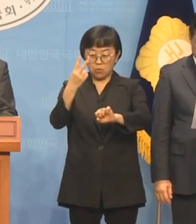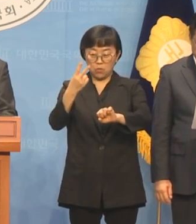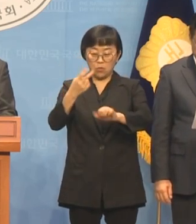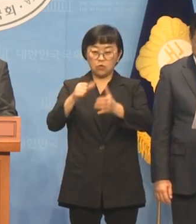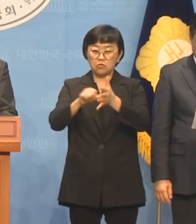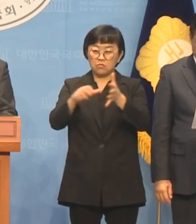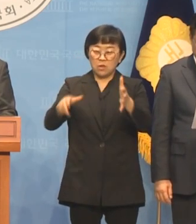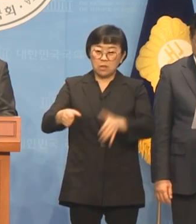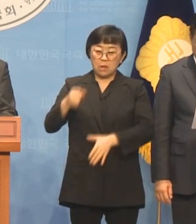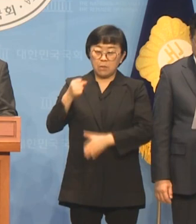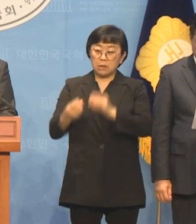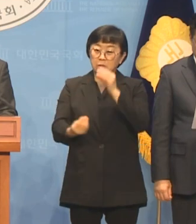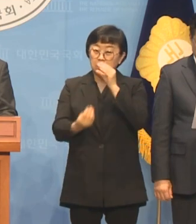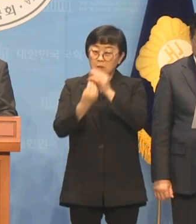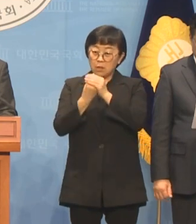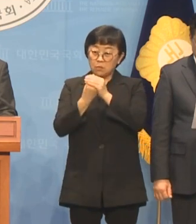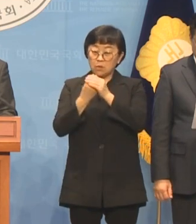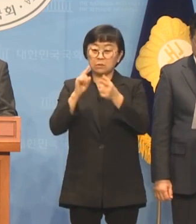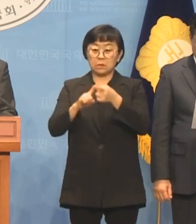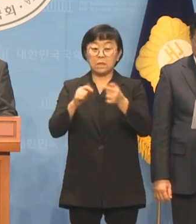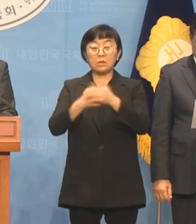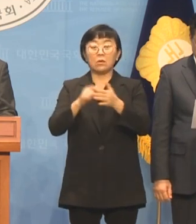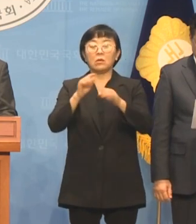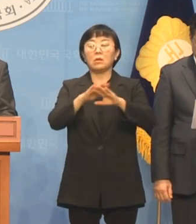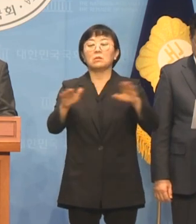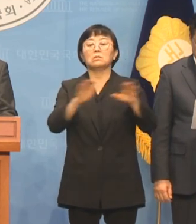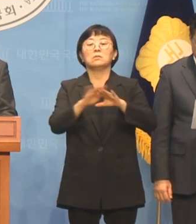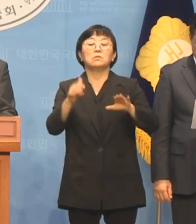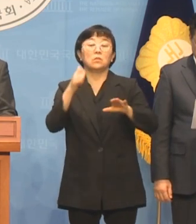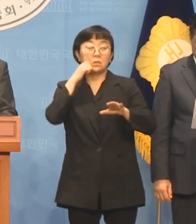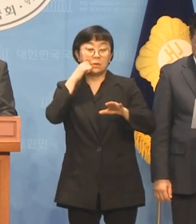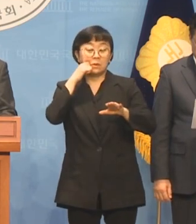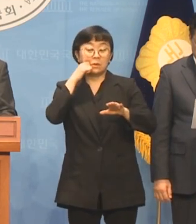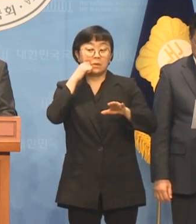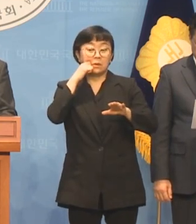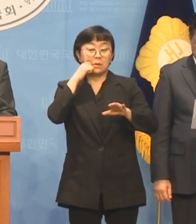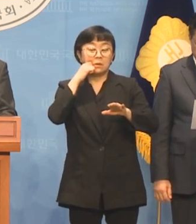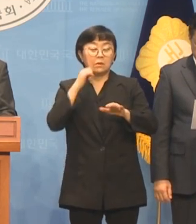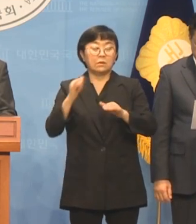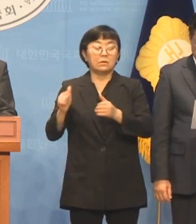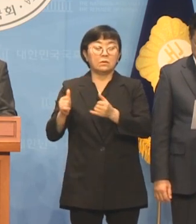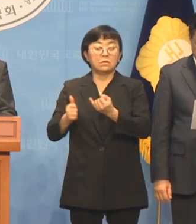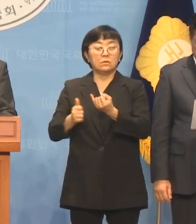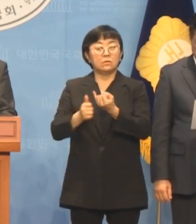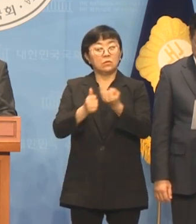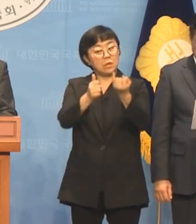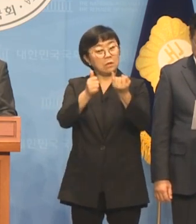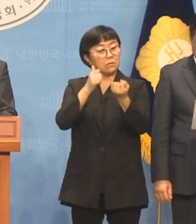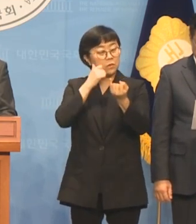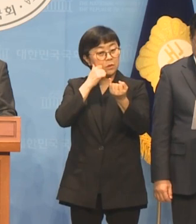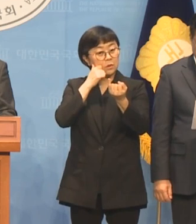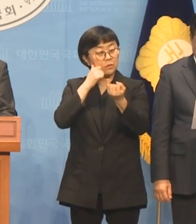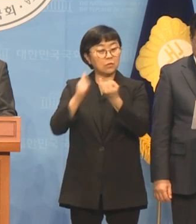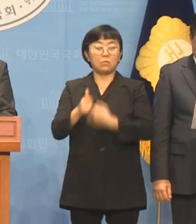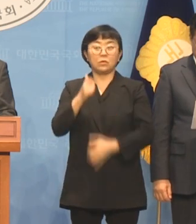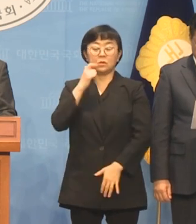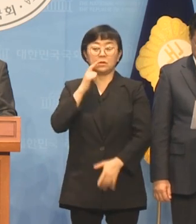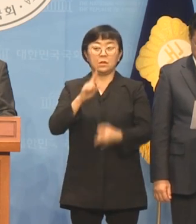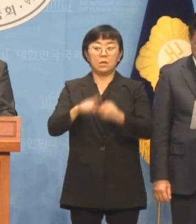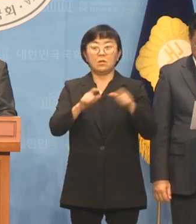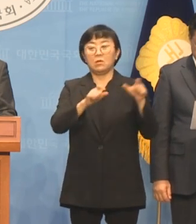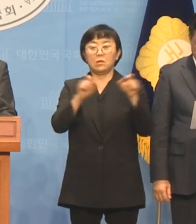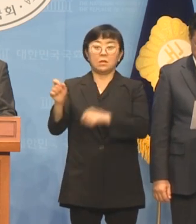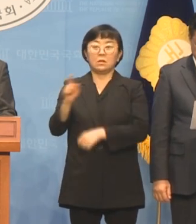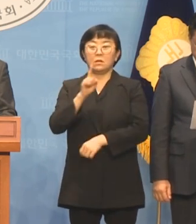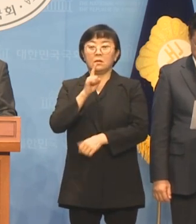명품백 수수 의혹 등 리스크를 해결하지 못해 동행할 수도 동행하지 않을 수도 없어